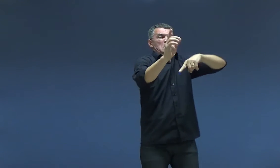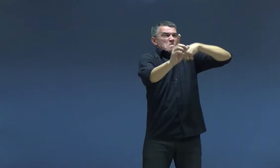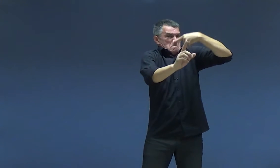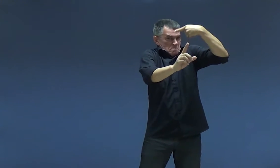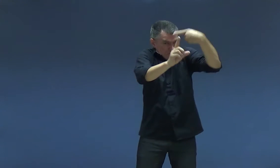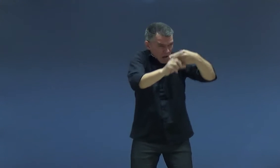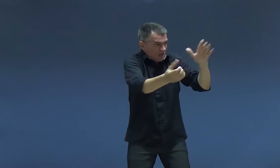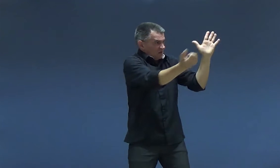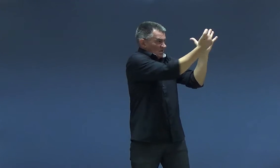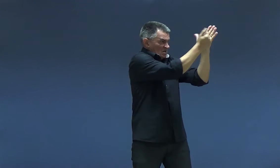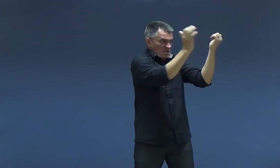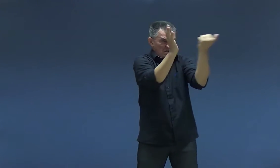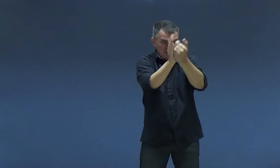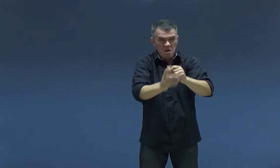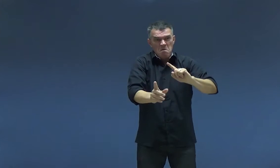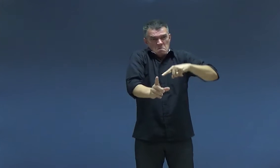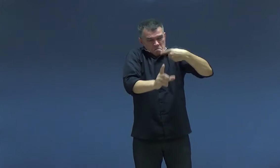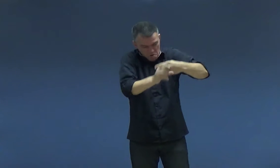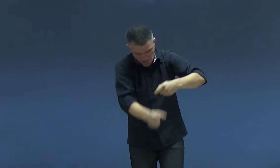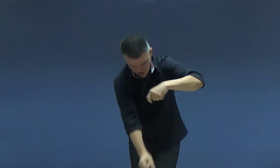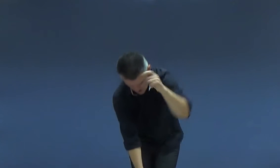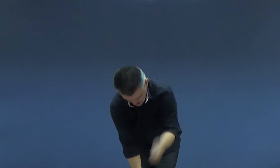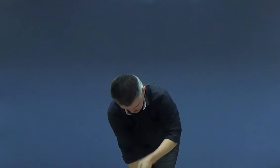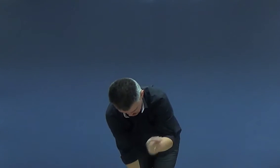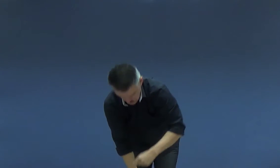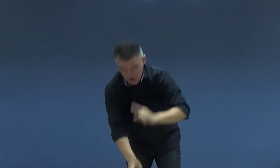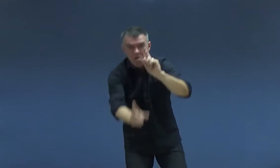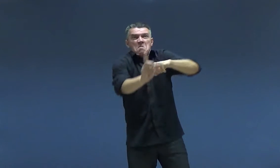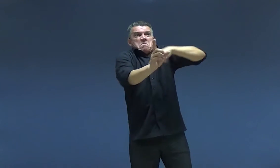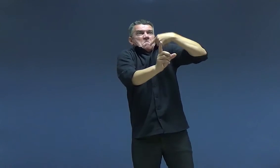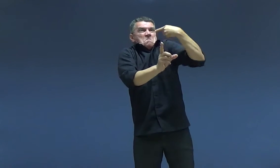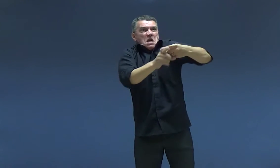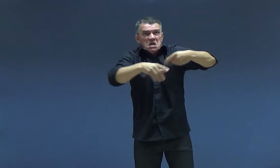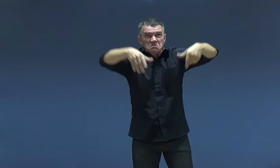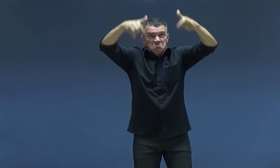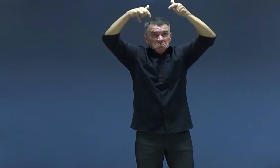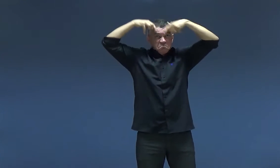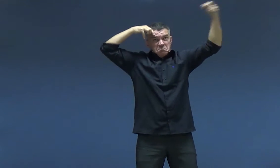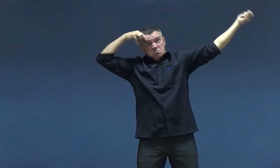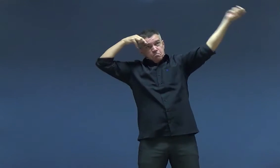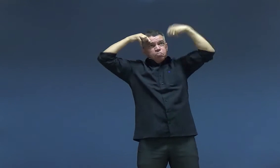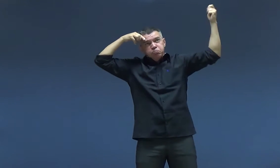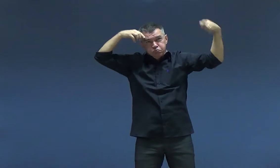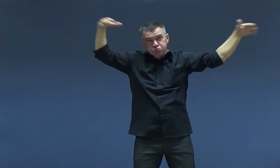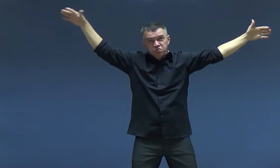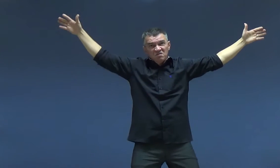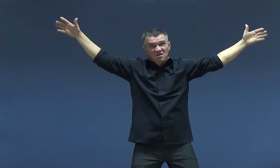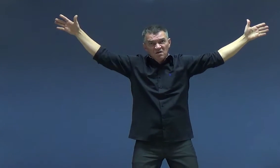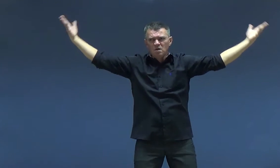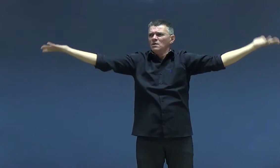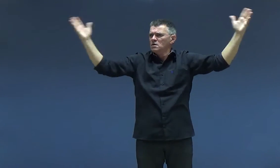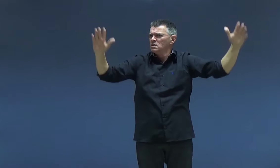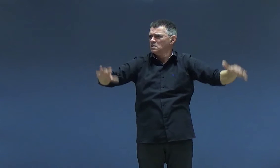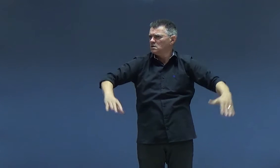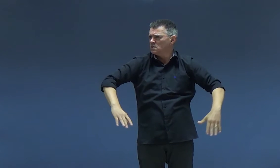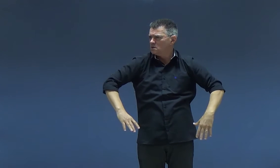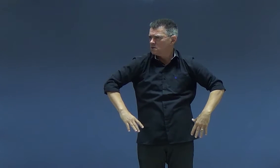aquela cruz, né? Foi crucificado ali, né? Nas mãos dos pés, e teve a coroa. Olha